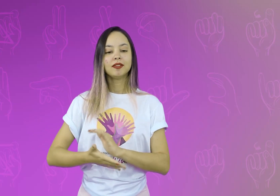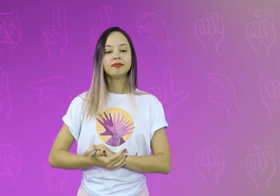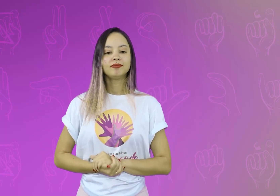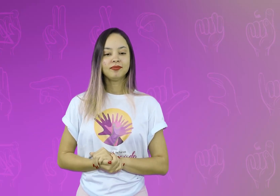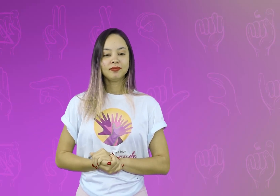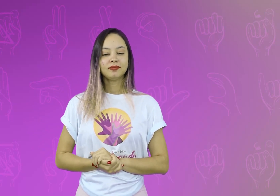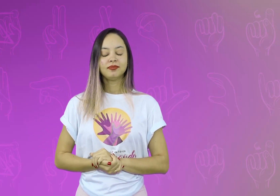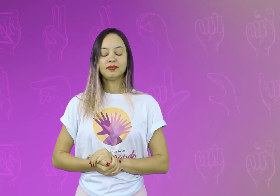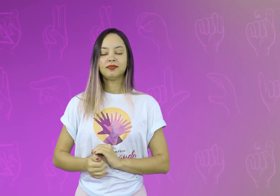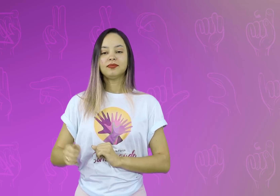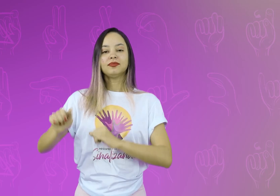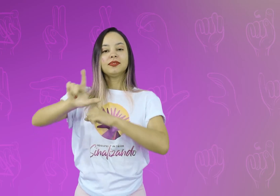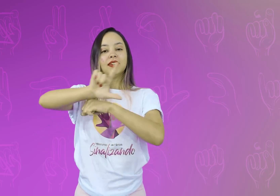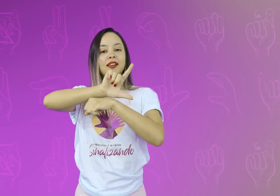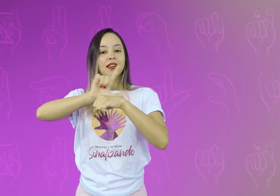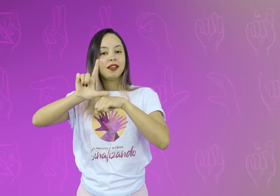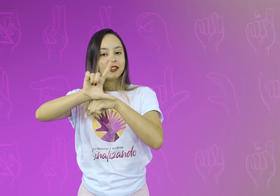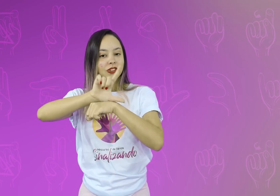democracia,